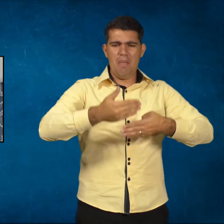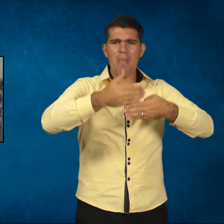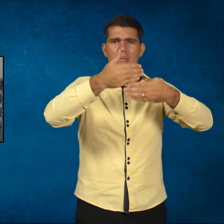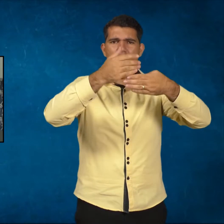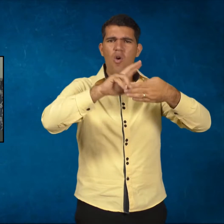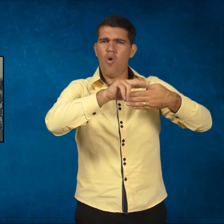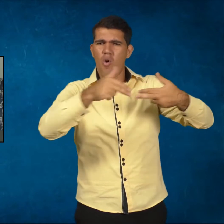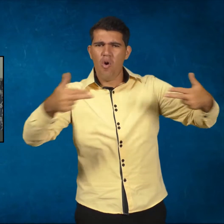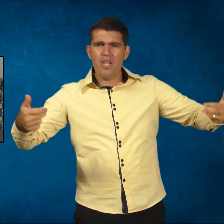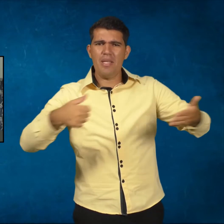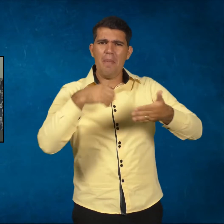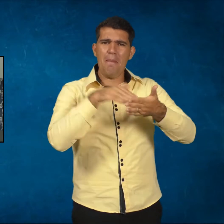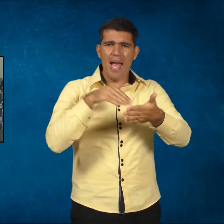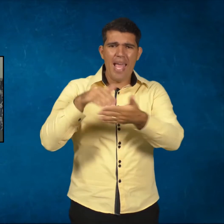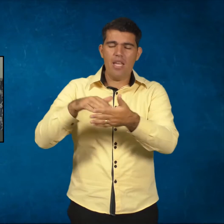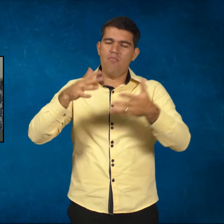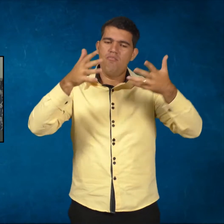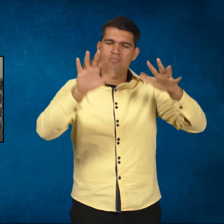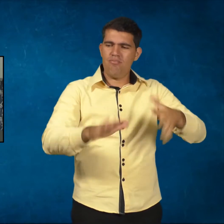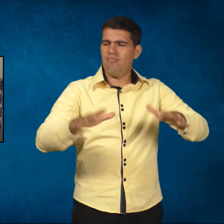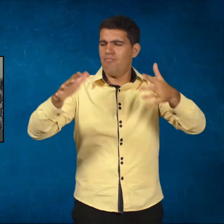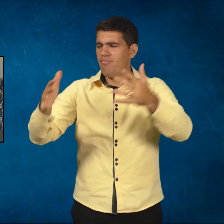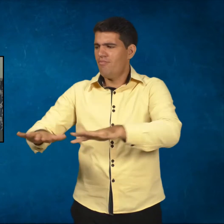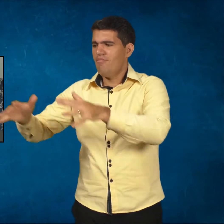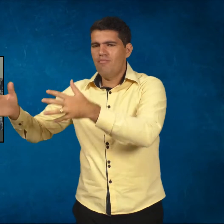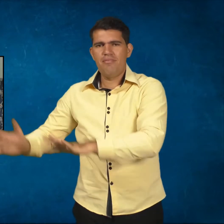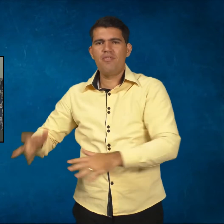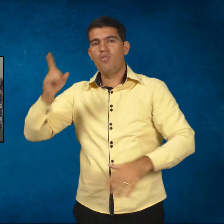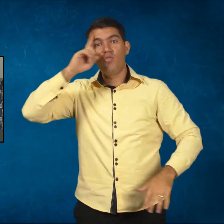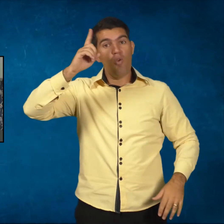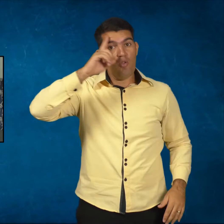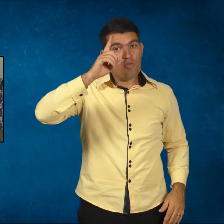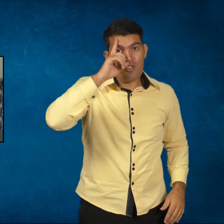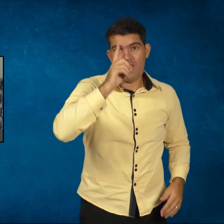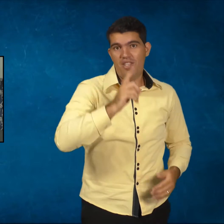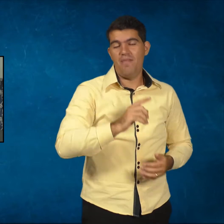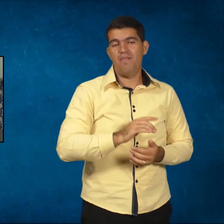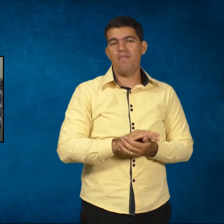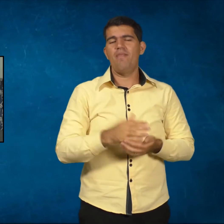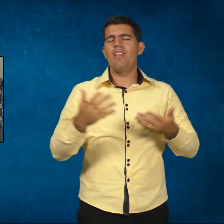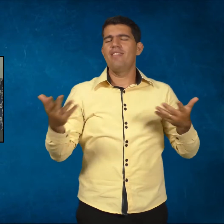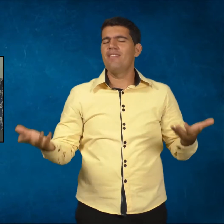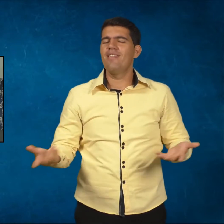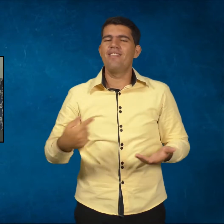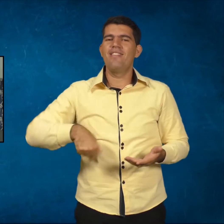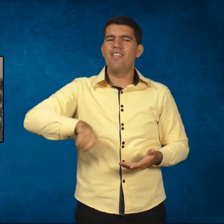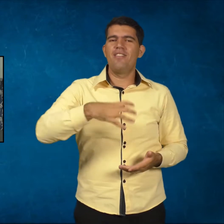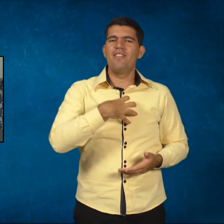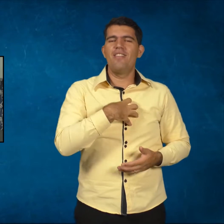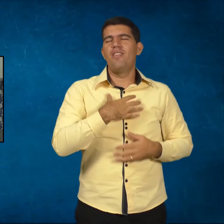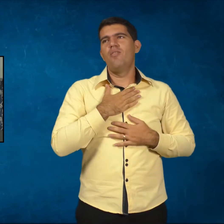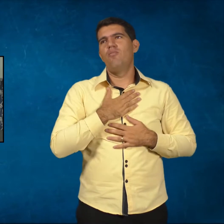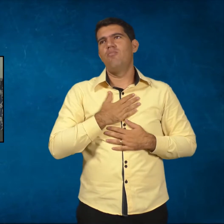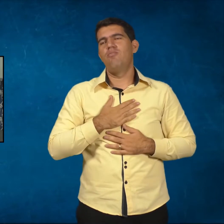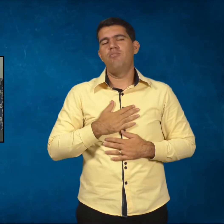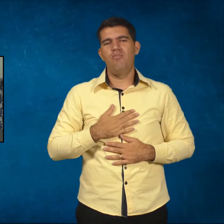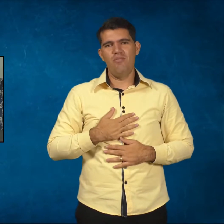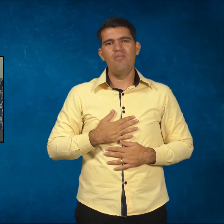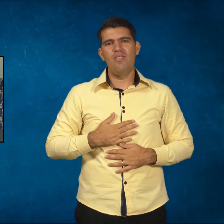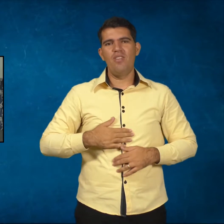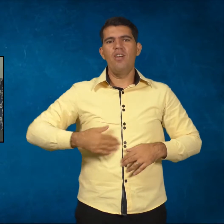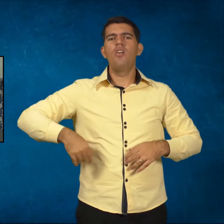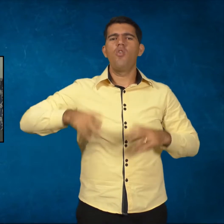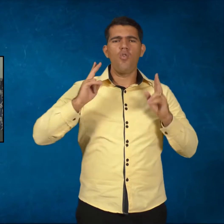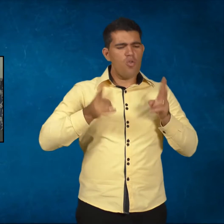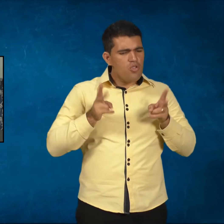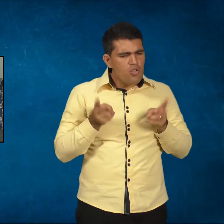derrubadas todos os dias. E aí eu vejo que isto é o que me conforta com a ideia de